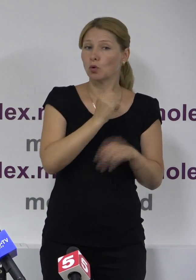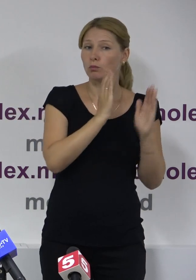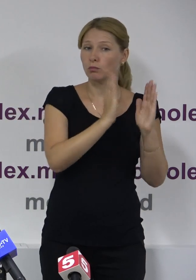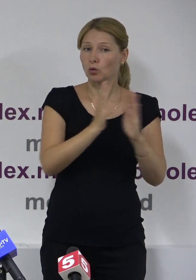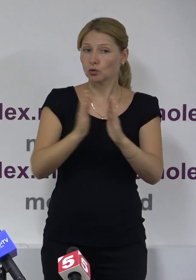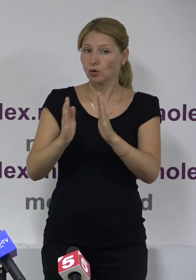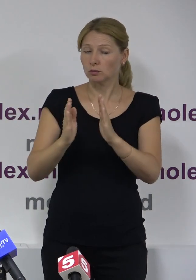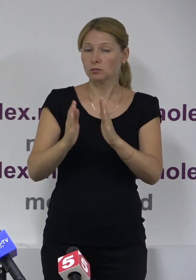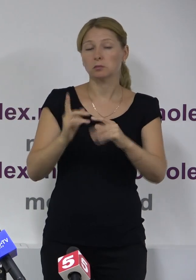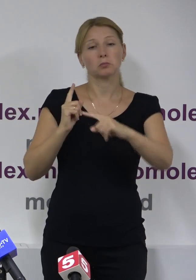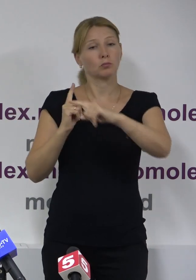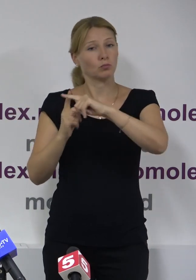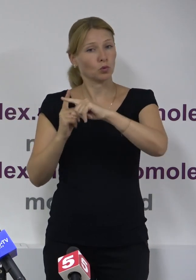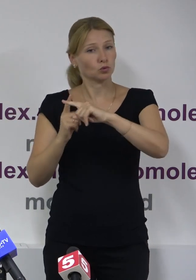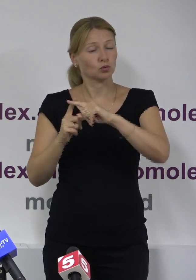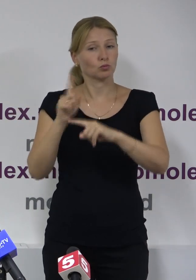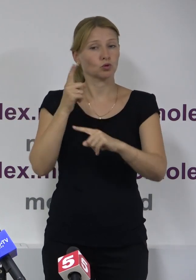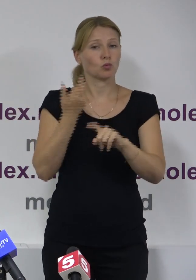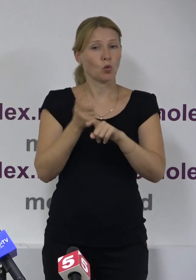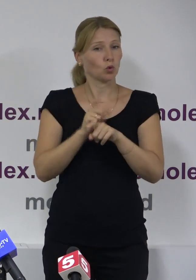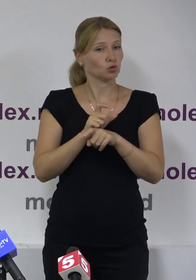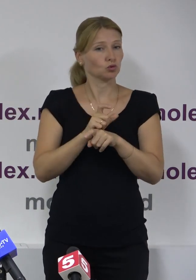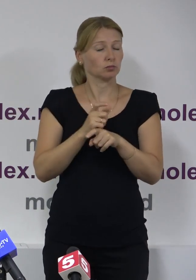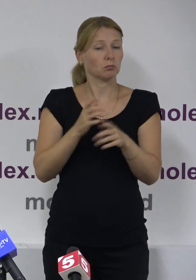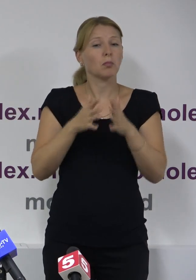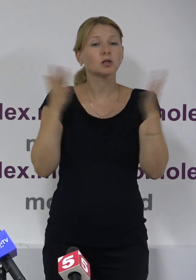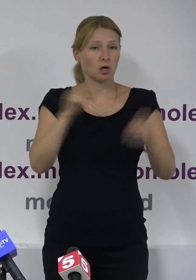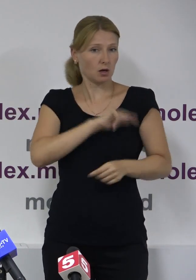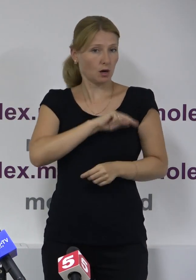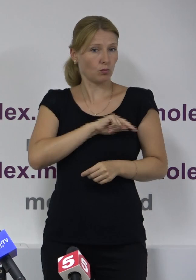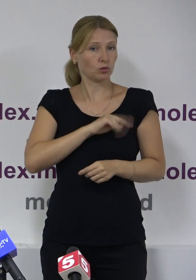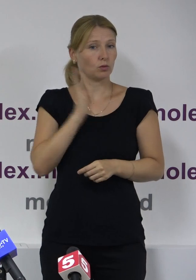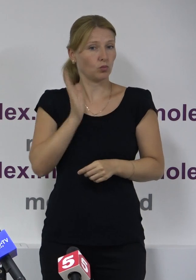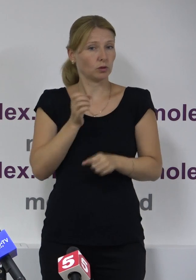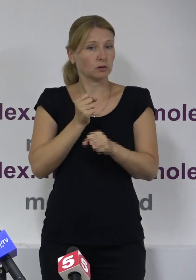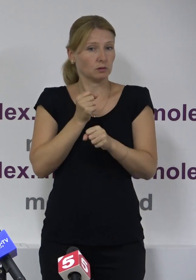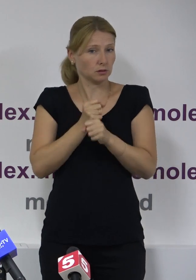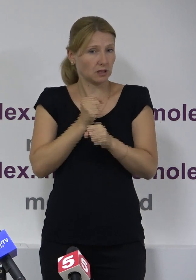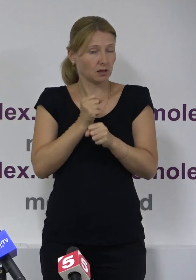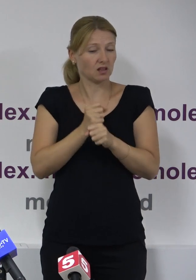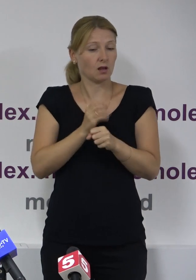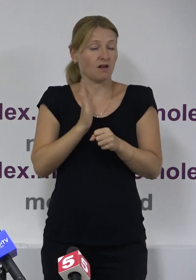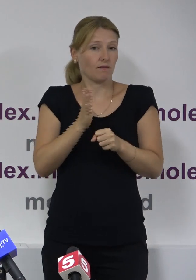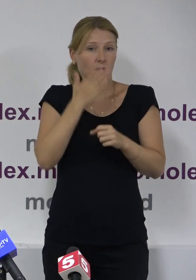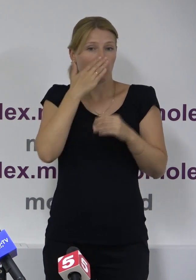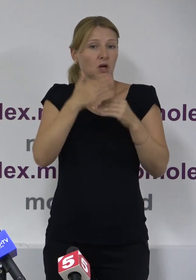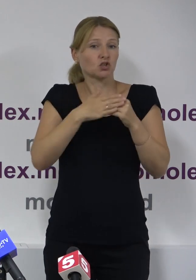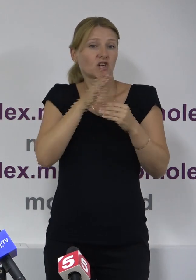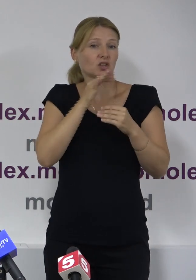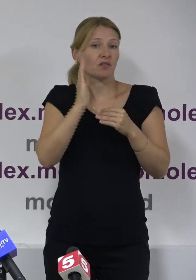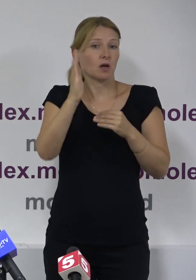în care este un volum mare de lucru care urmează a fi realizat în următoarea perioadă. La fel cum și aparatul CEC se pare